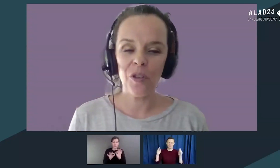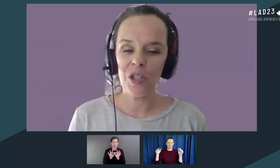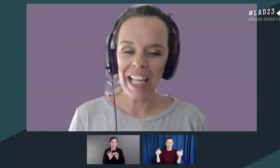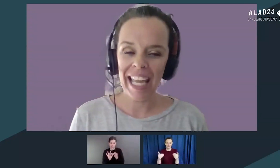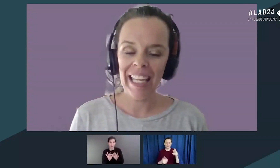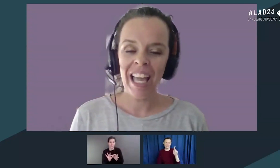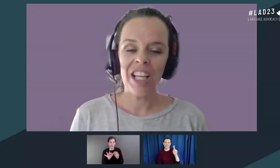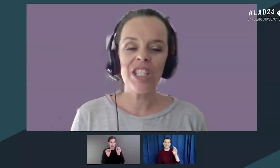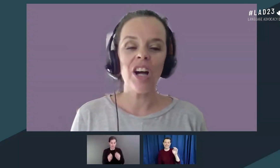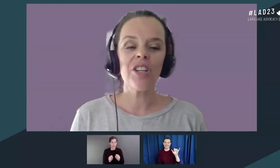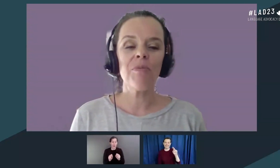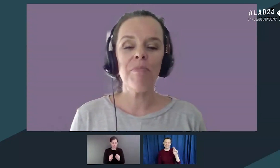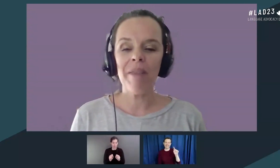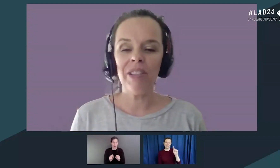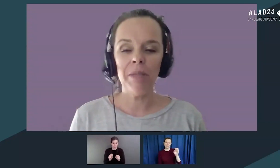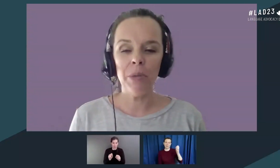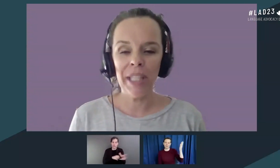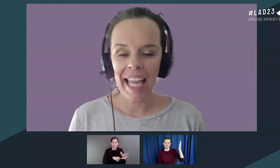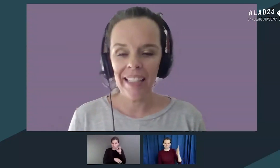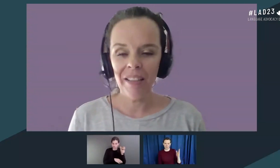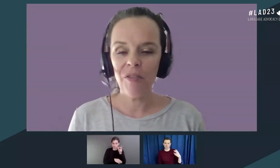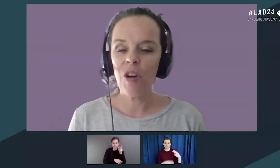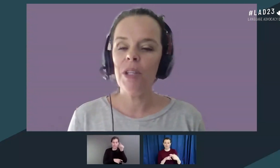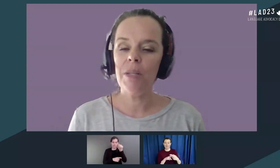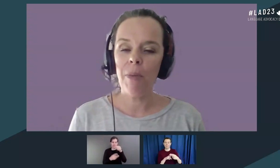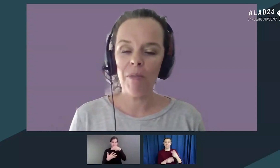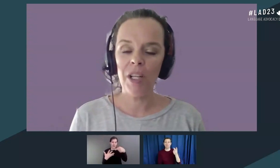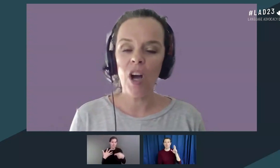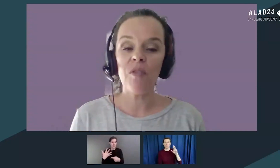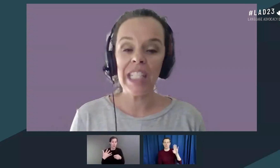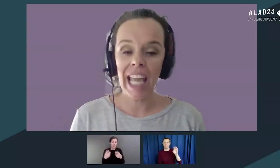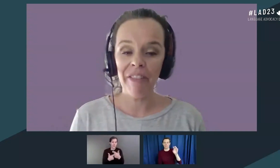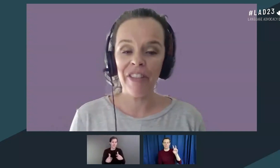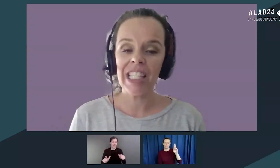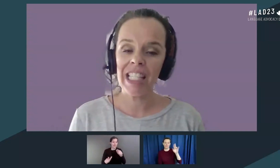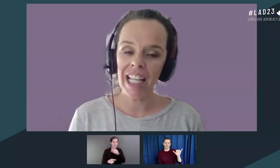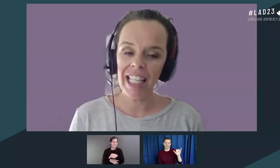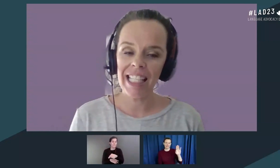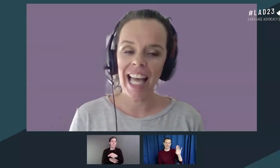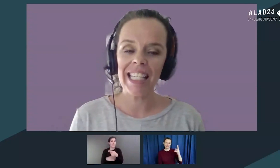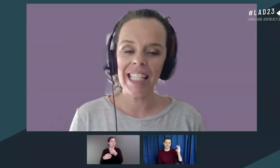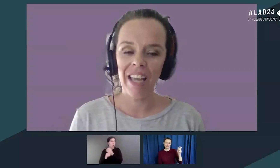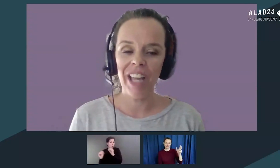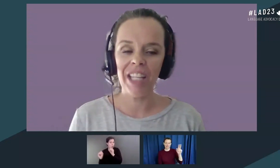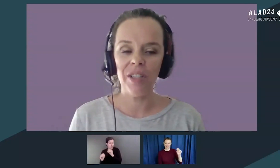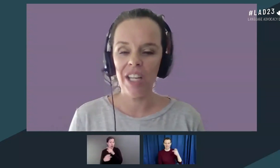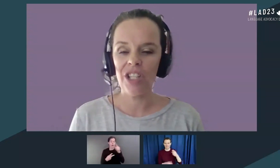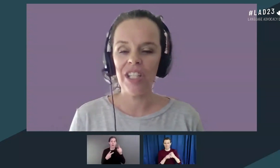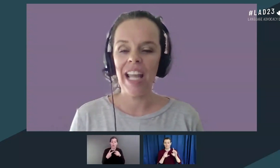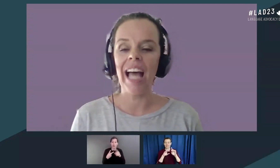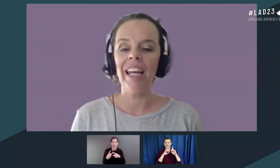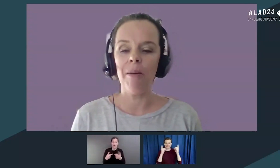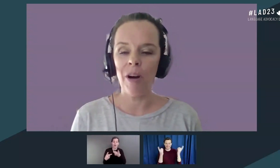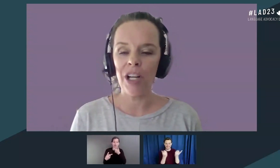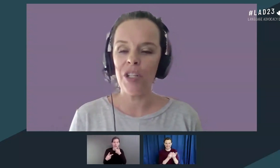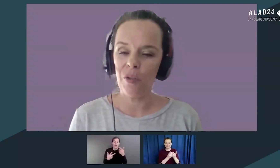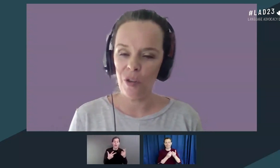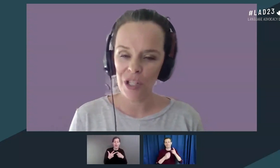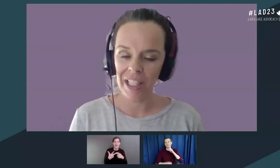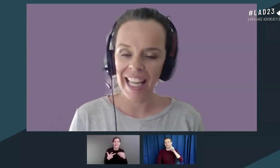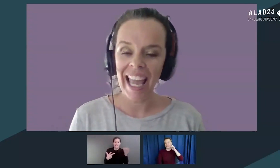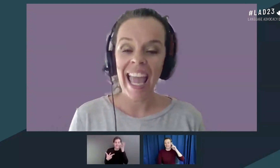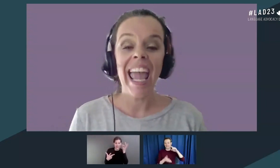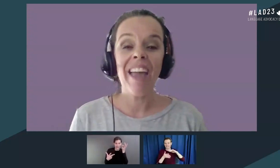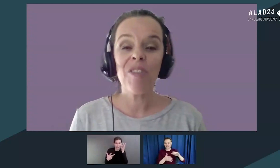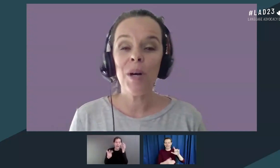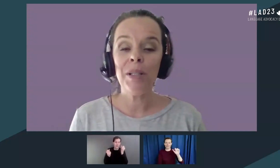principale d'aujourd'hui, la Dr. Beverly Buchanan, du département des études et de l'éducation des sourds de l'Université de Lamar.